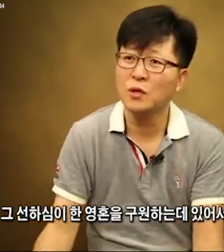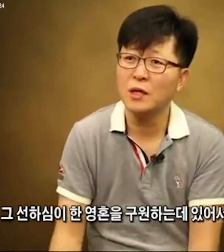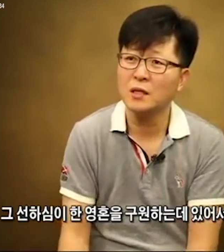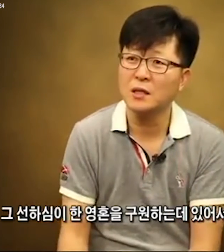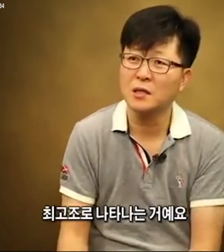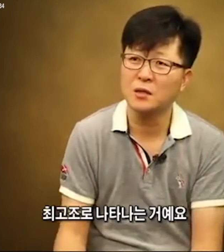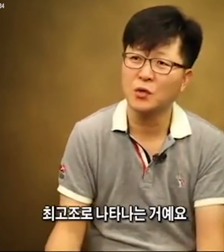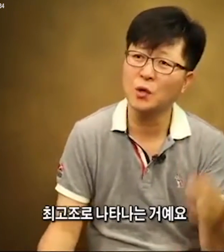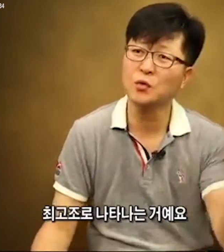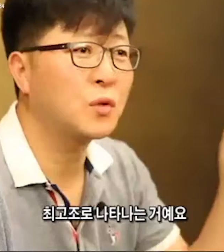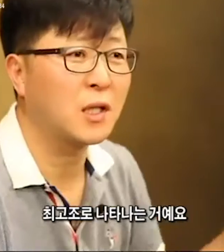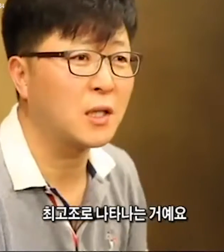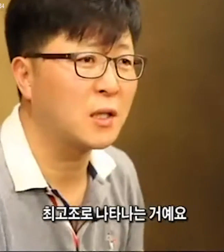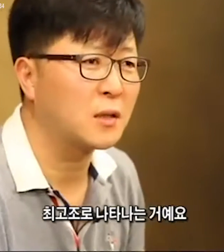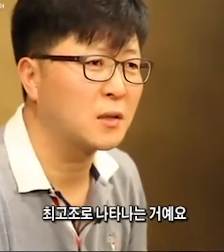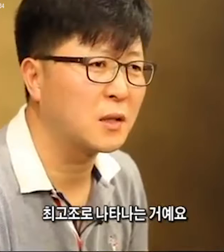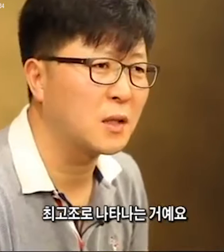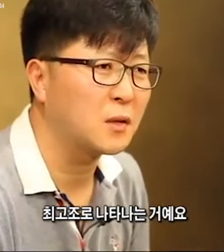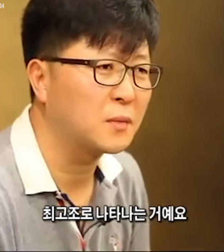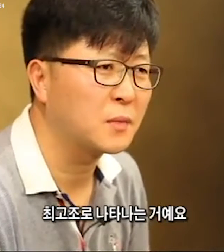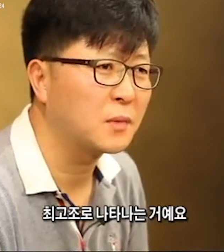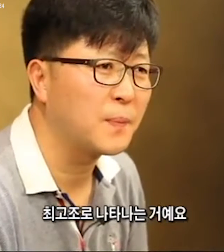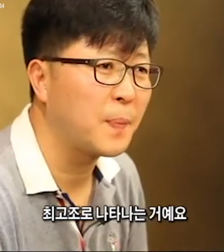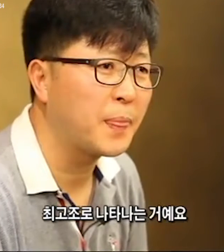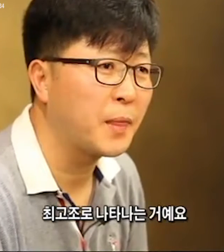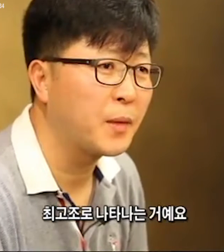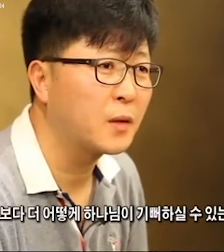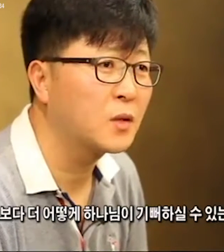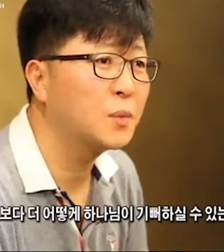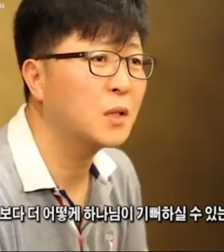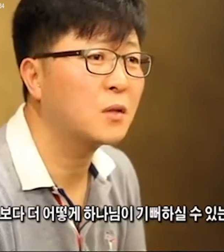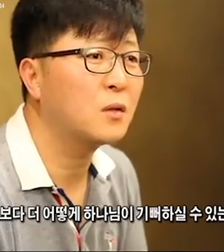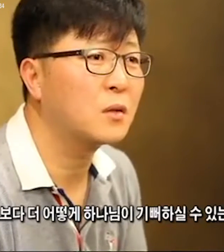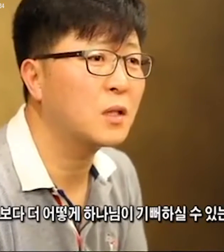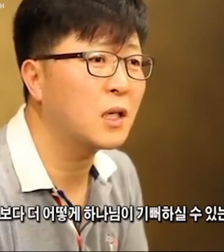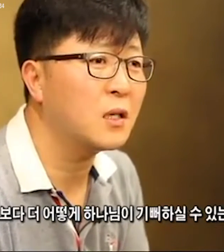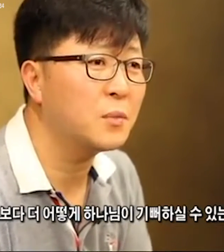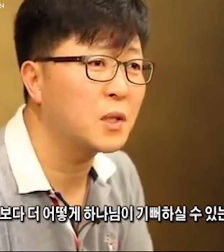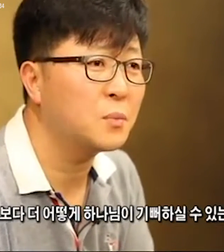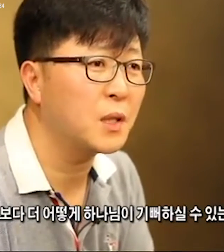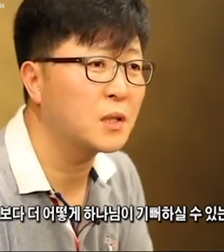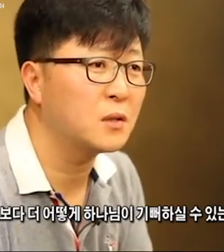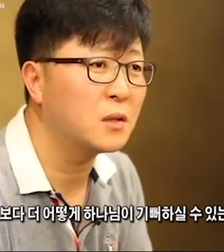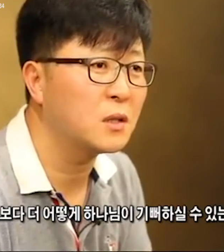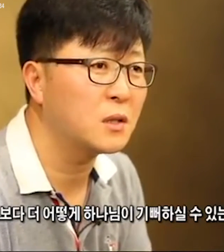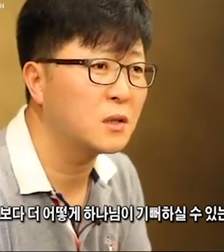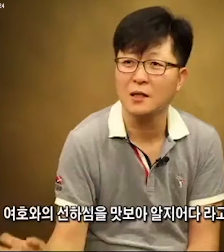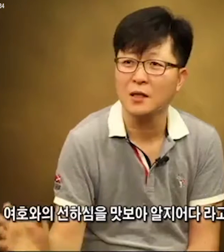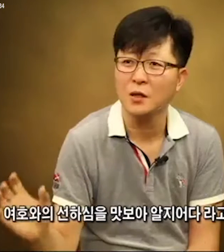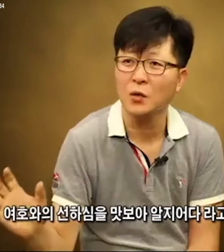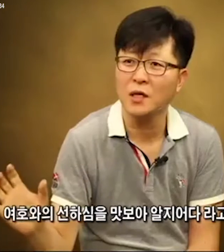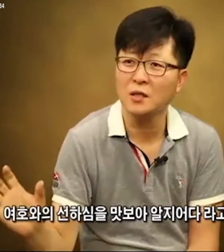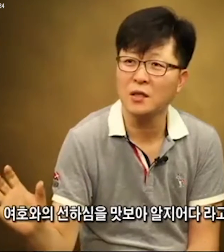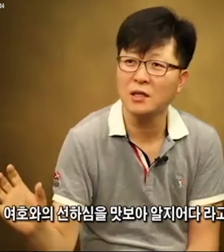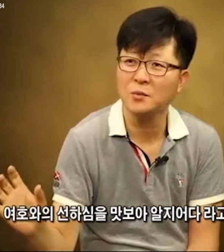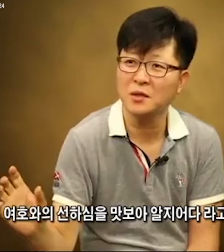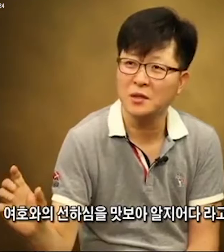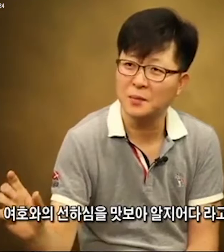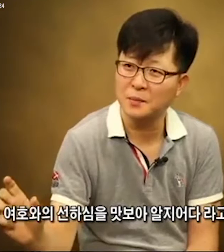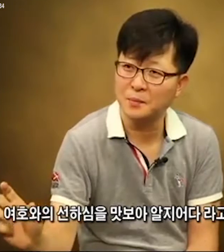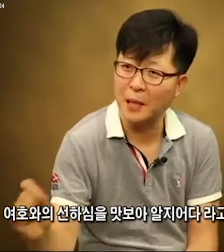한 영혼을 구원하는 데 있어서 최고적으로 나타나는 거예요. 그보다 더 어떻게 하나님이 기뻐하시는지